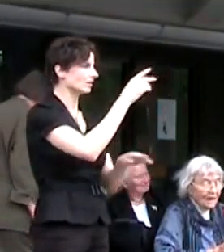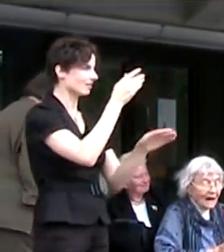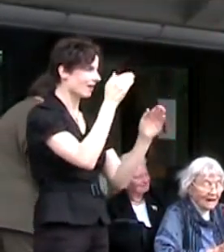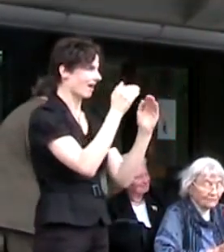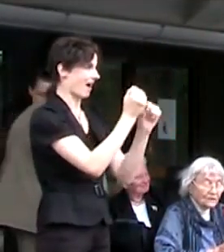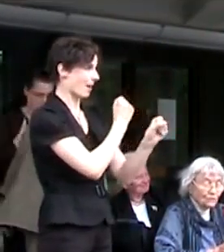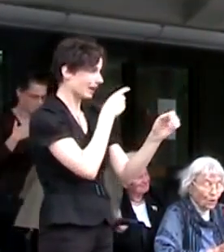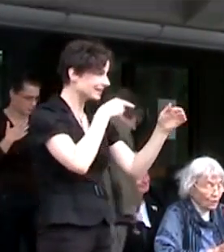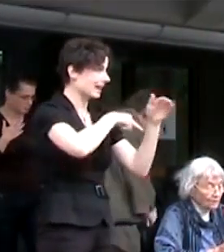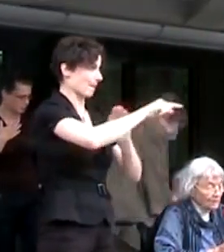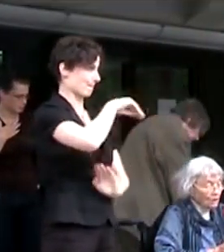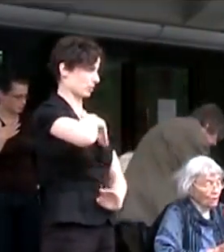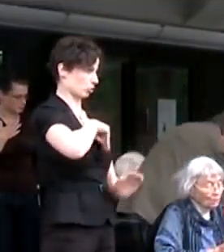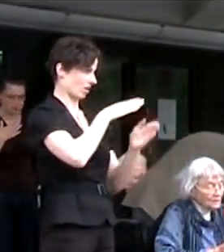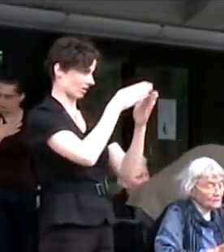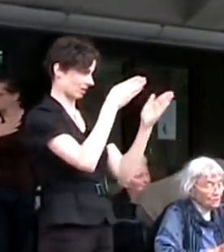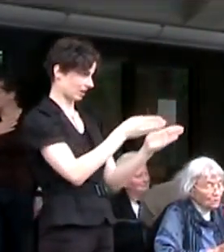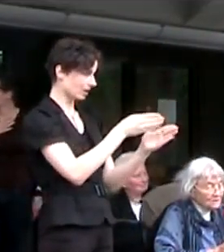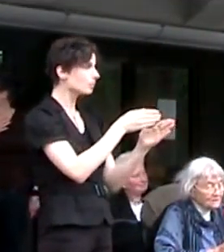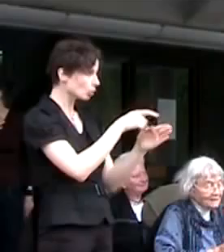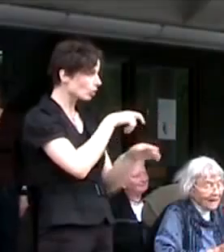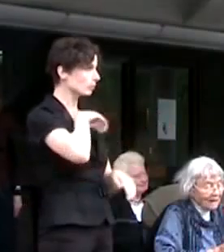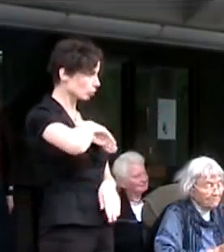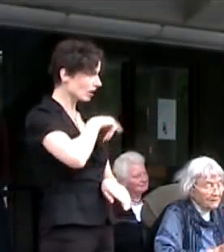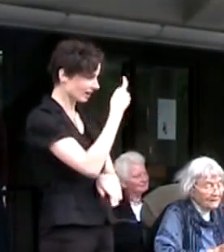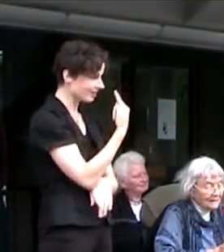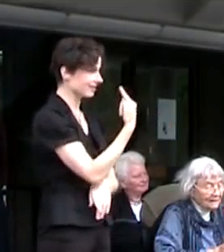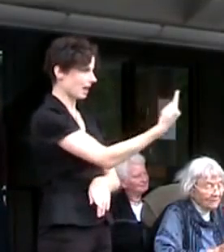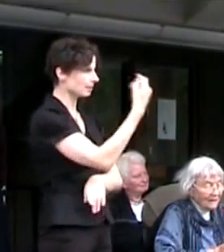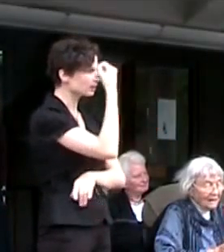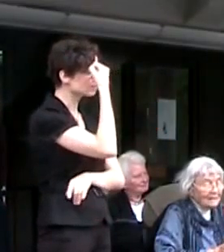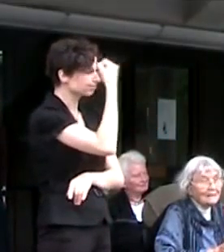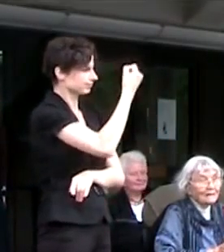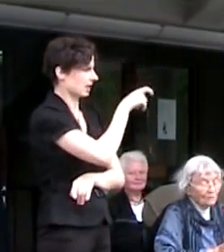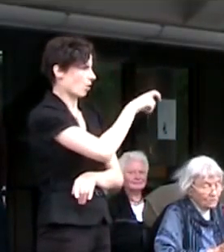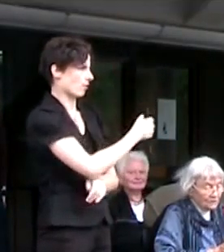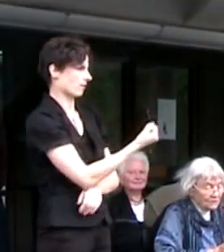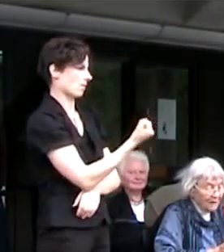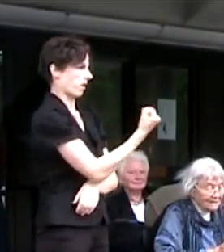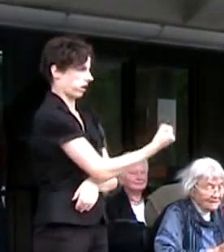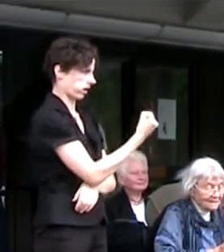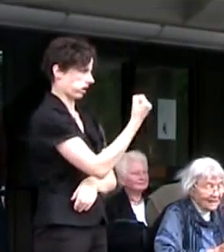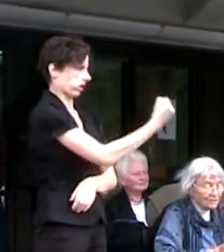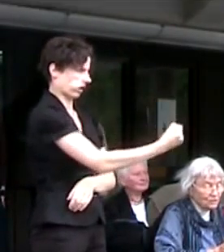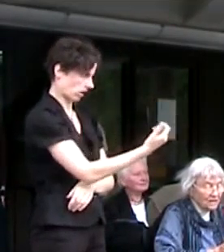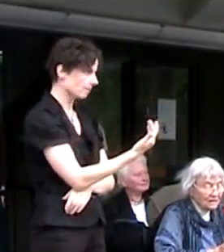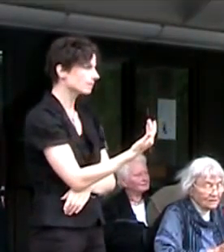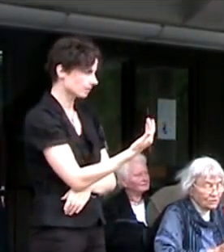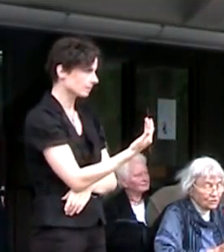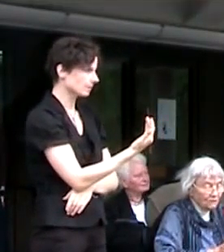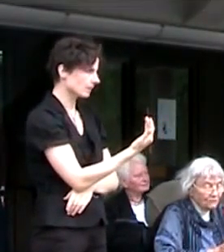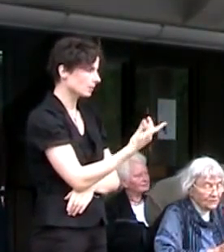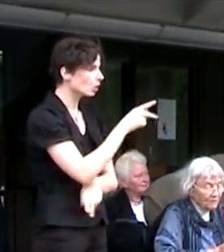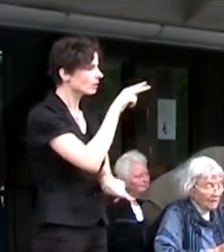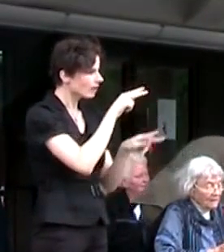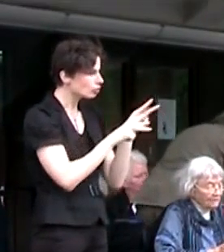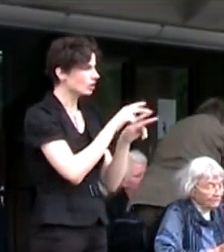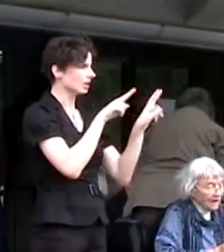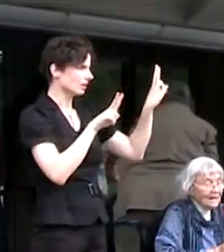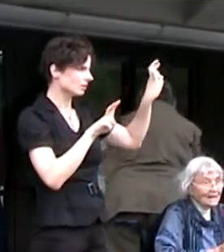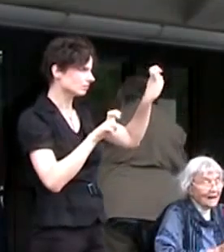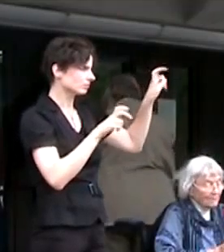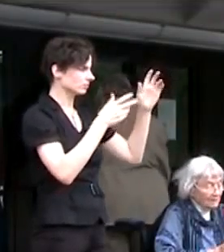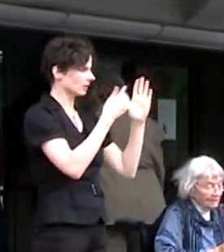Psychiatrieprofessors Alfred Hoche und des Juristen Karl Binding in ihrer 1920 erschienenen Schrift